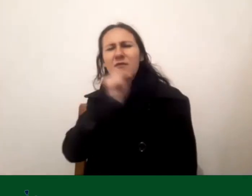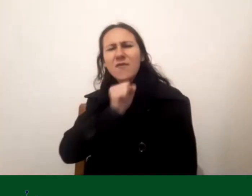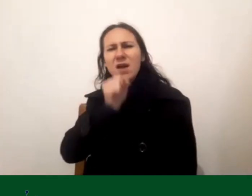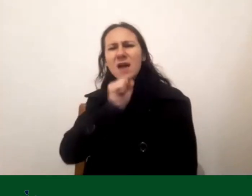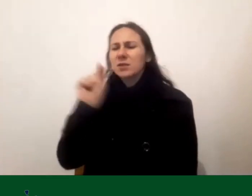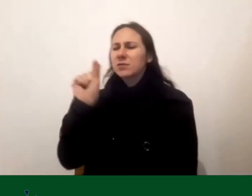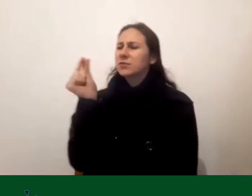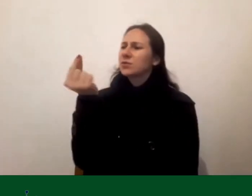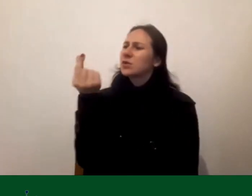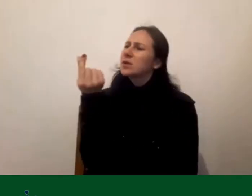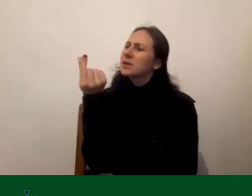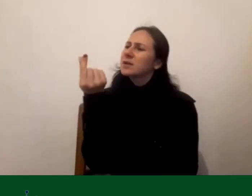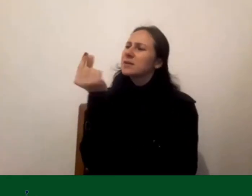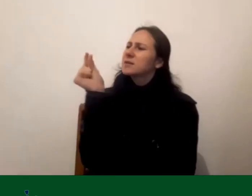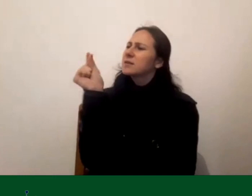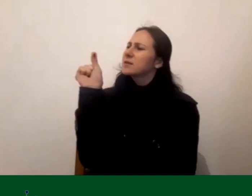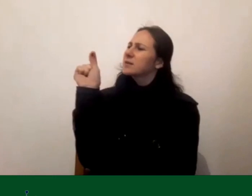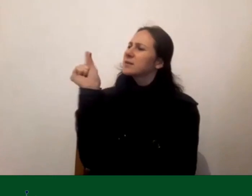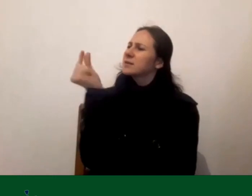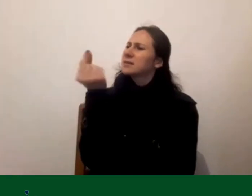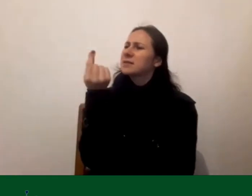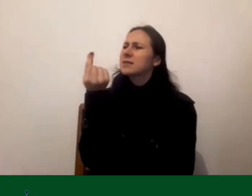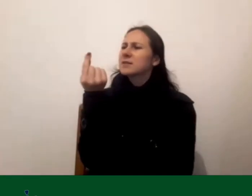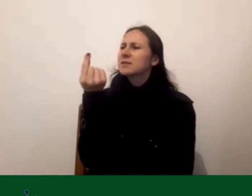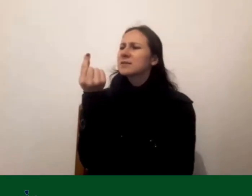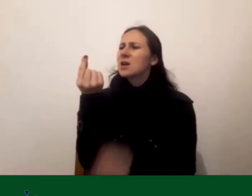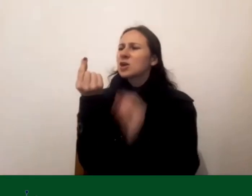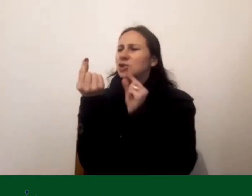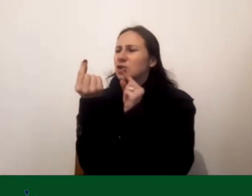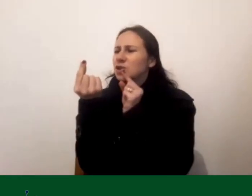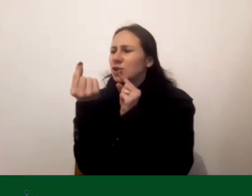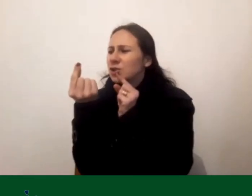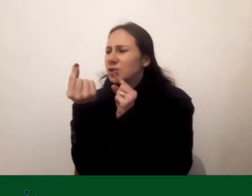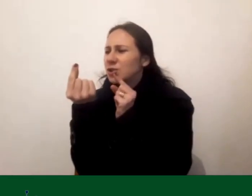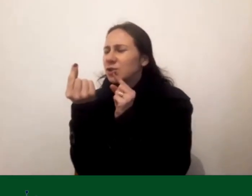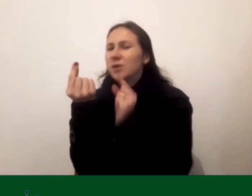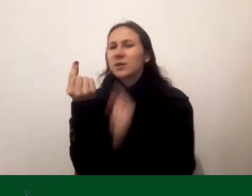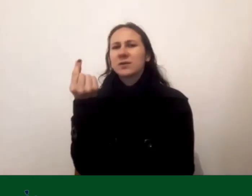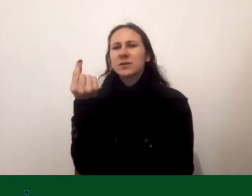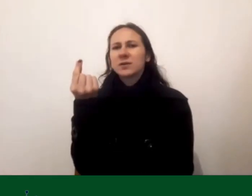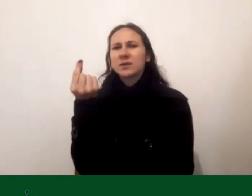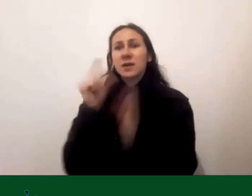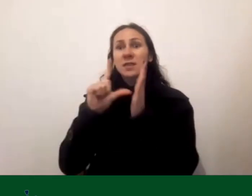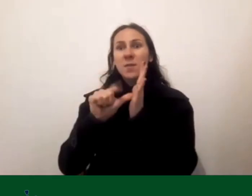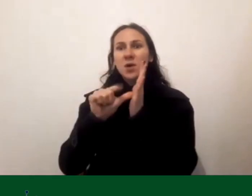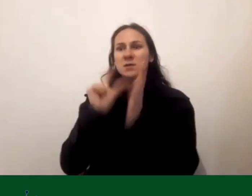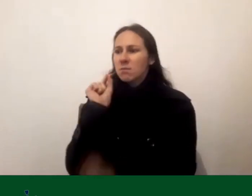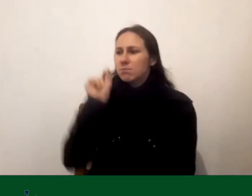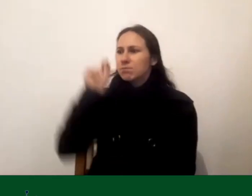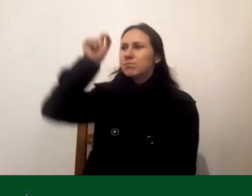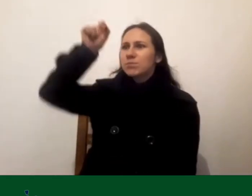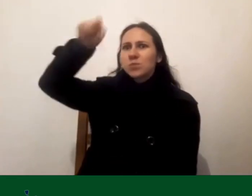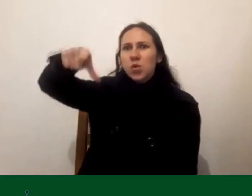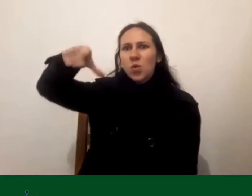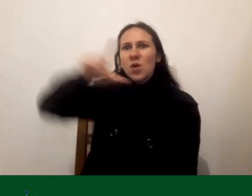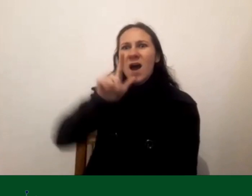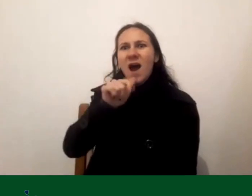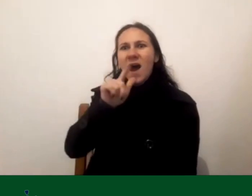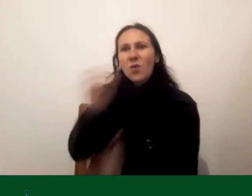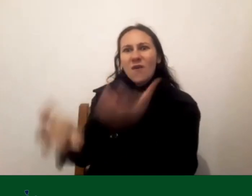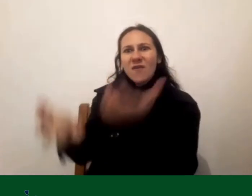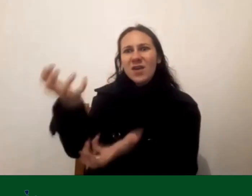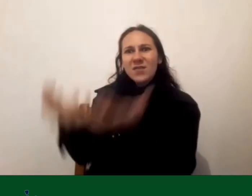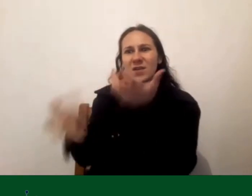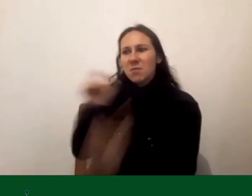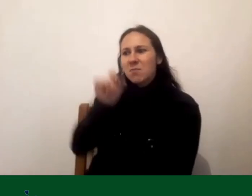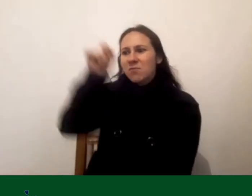vezes entre os dedos, cochichou alguma coisa para ele e jogou na água fervendo. O prego